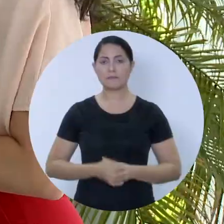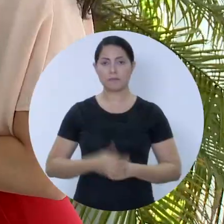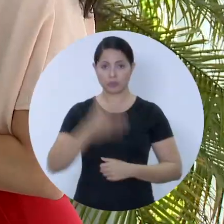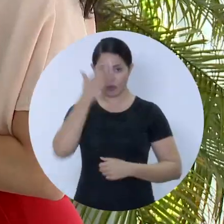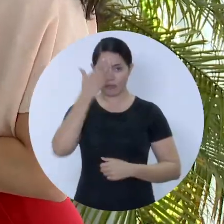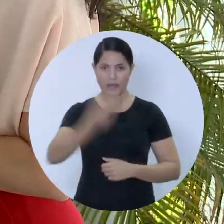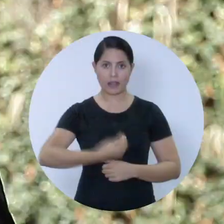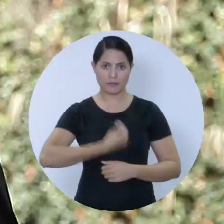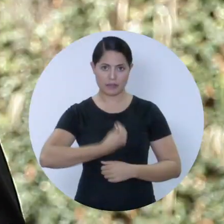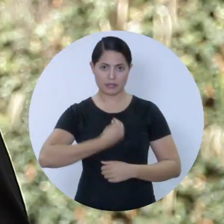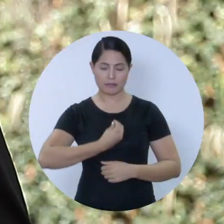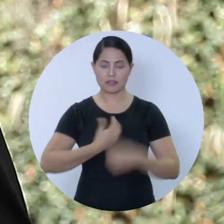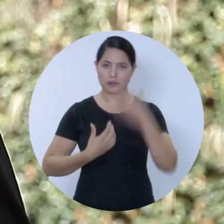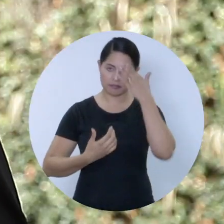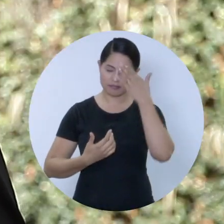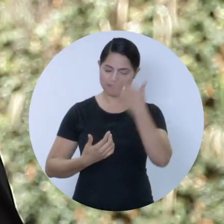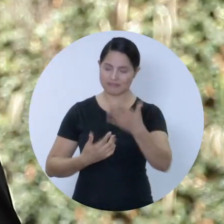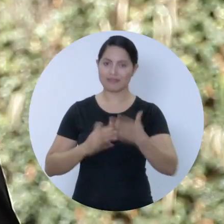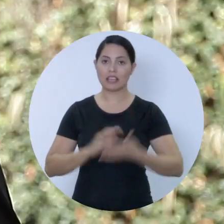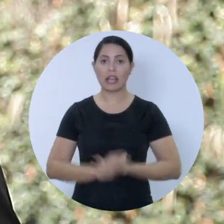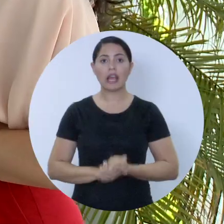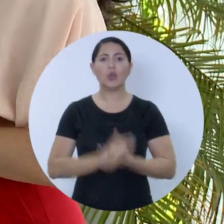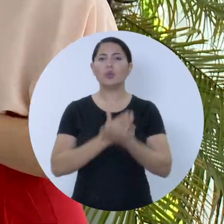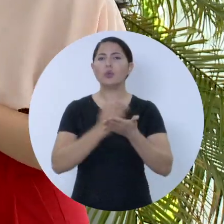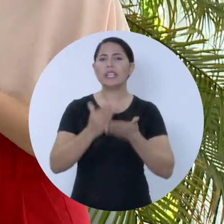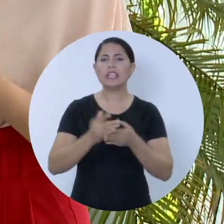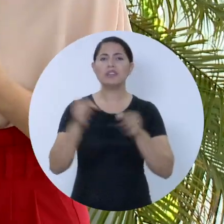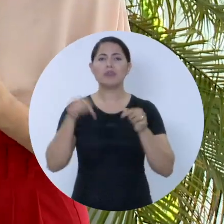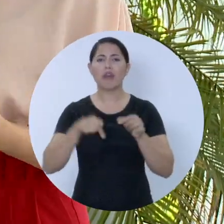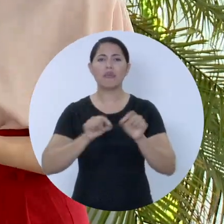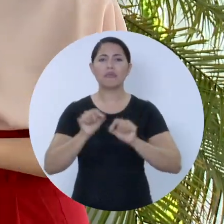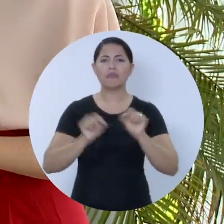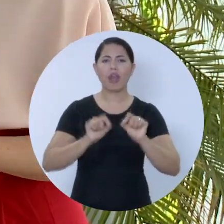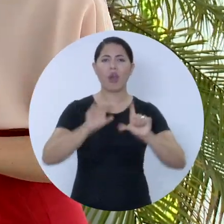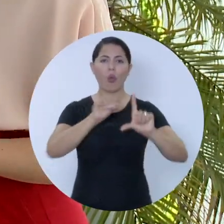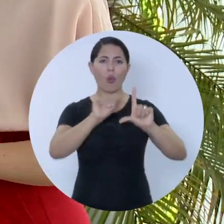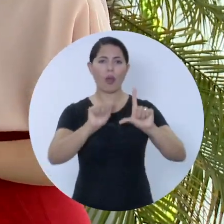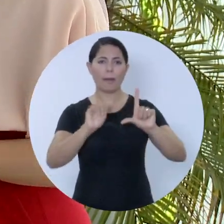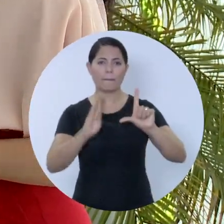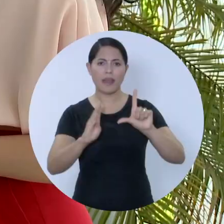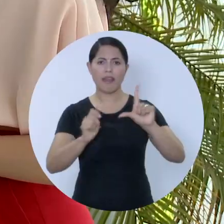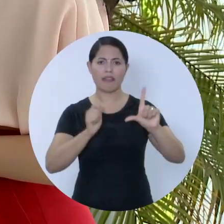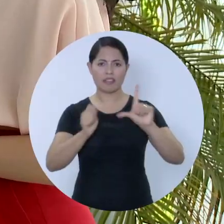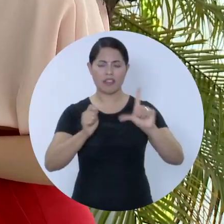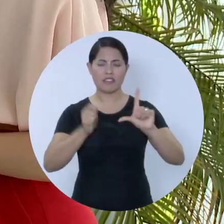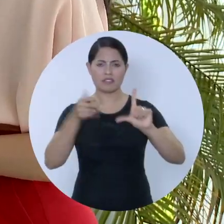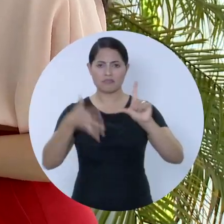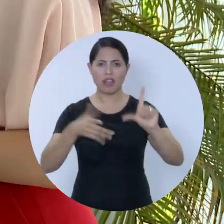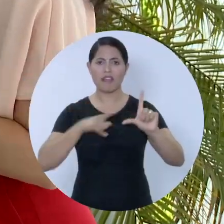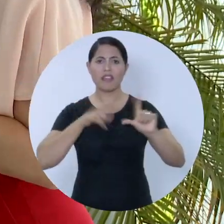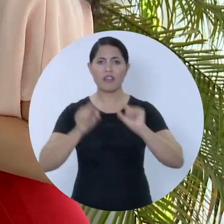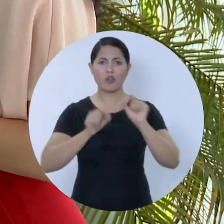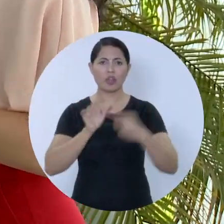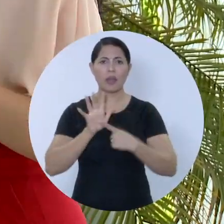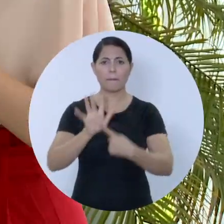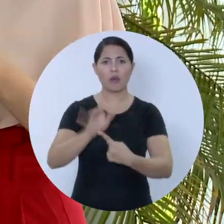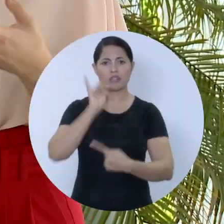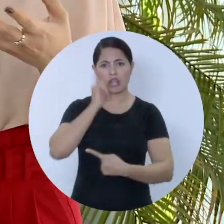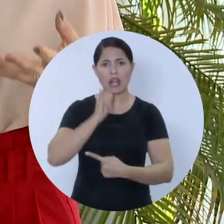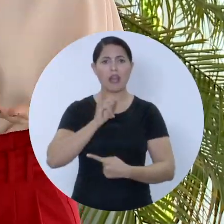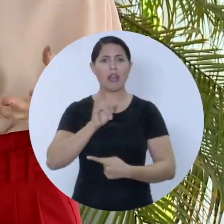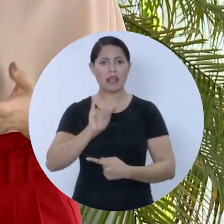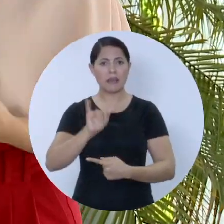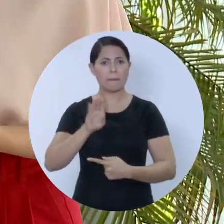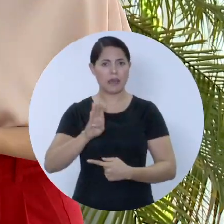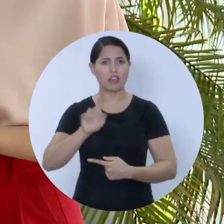sua participação conosco. Sou eu quem agradeço o convite. Dr. Joelson, no início deste bloco eu apresentei alguns dados e também mostrei